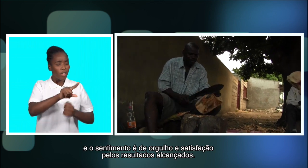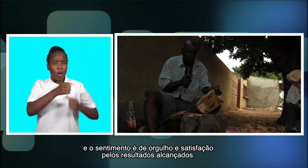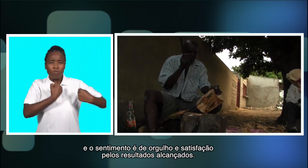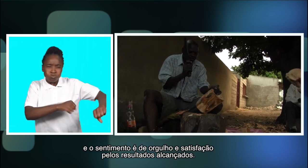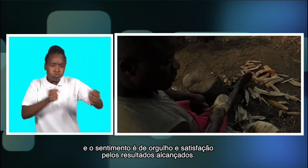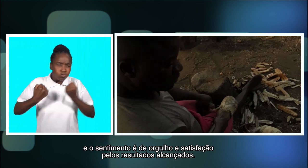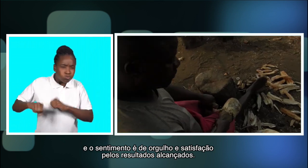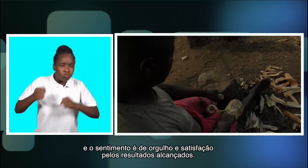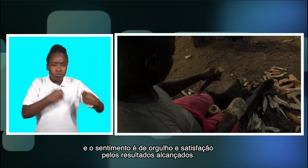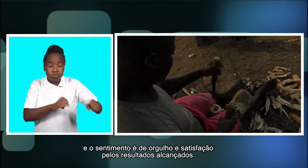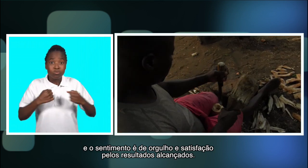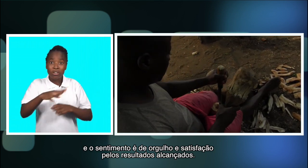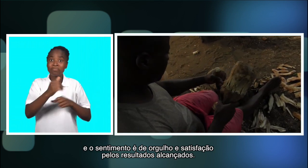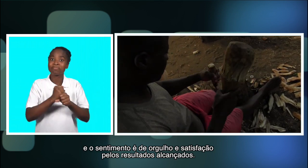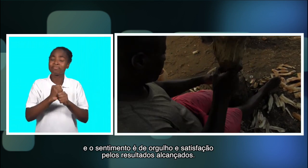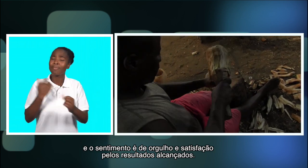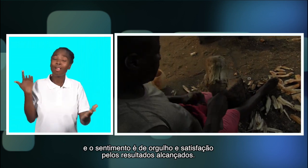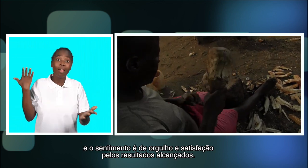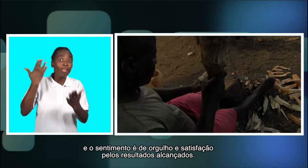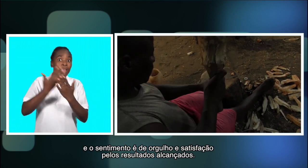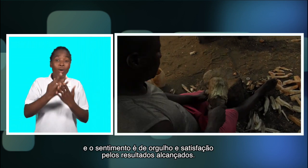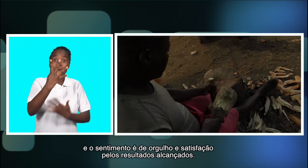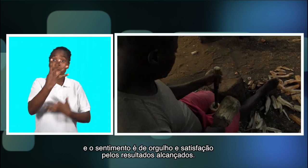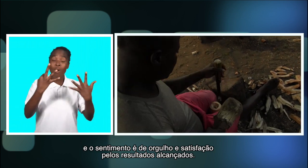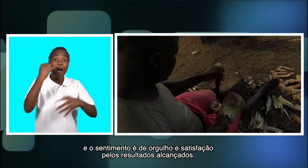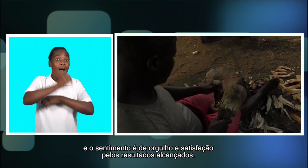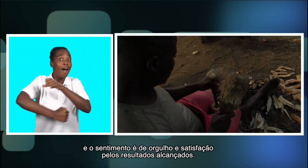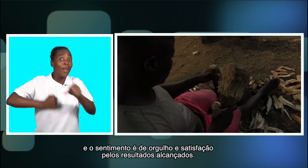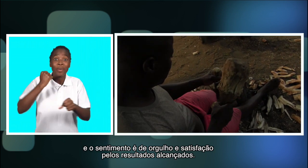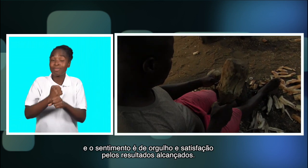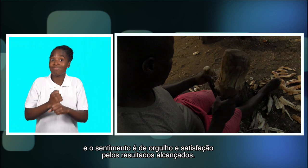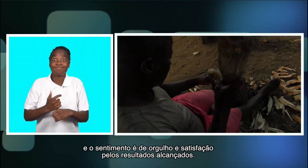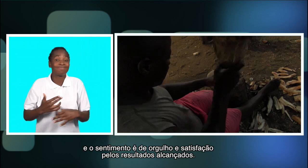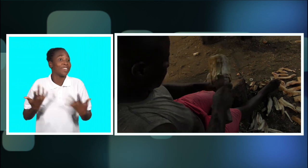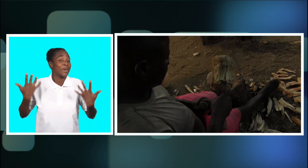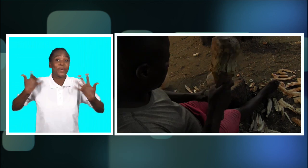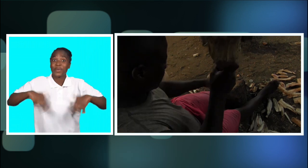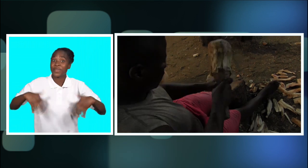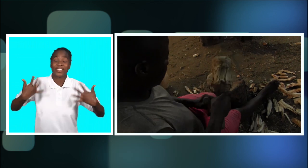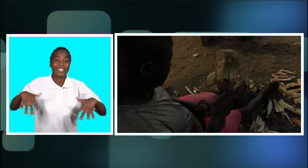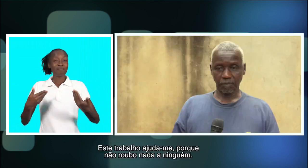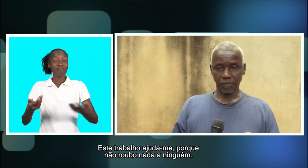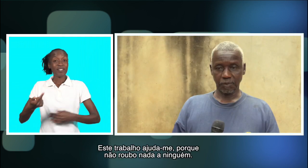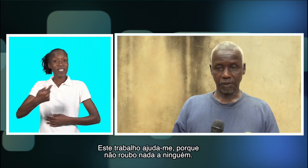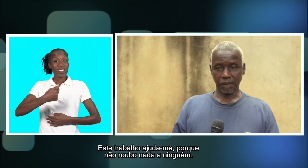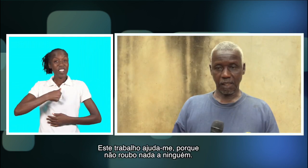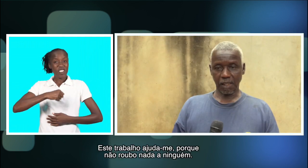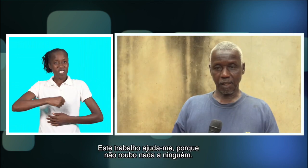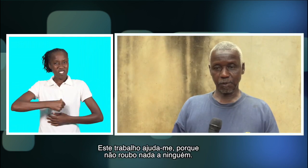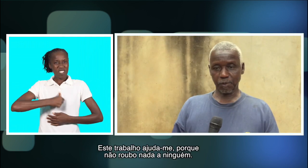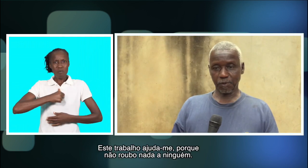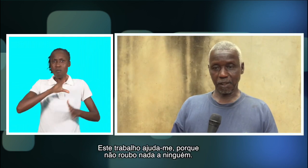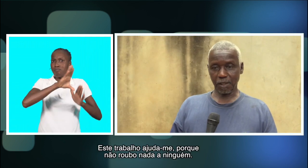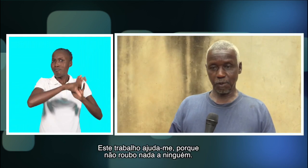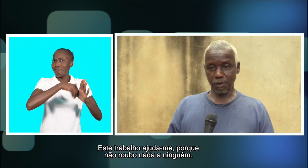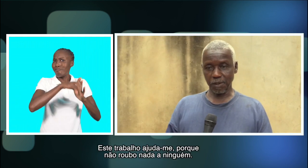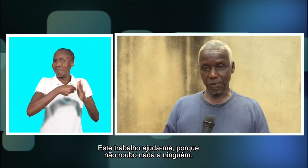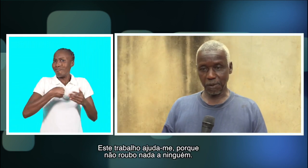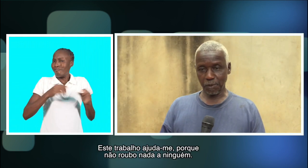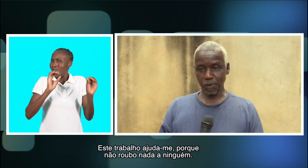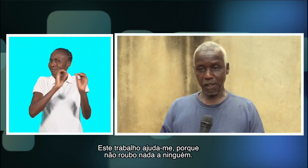sentimento é de orgulho e satisfação pelos resultados alcançados. Este trabalho ajuda,